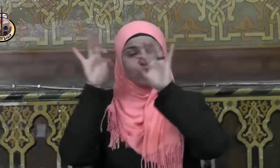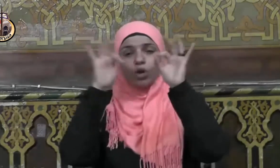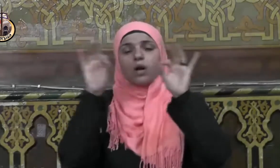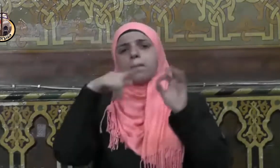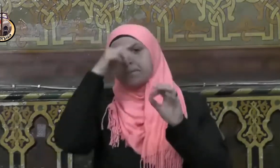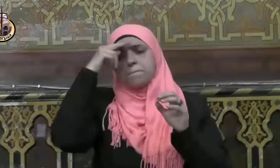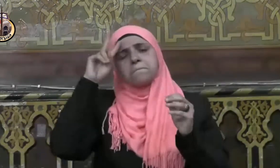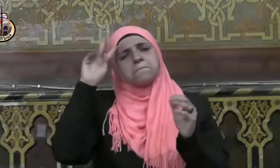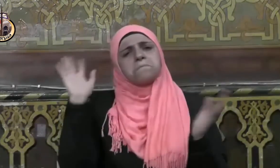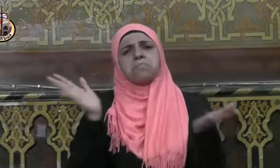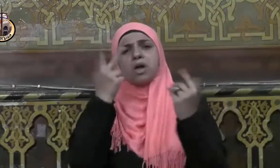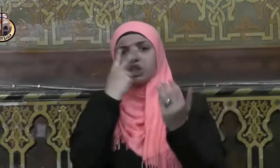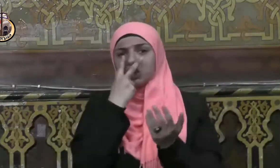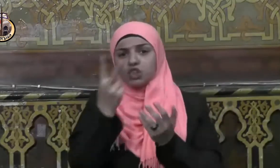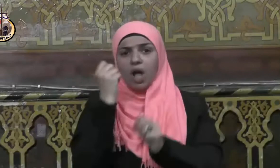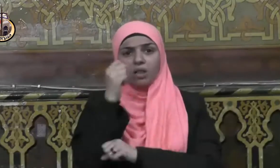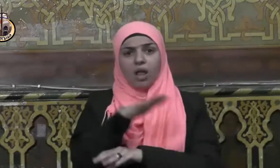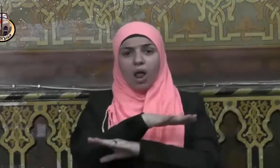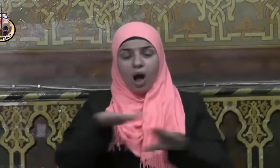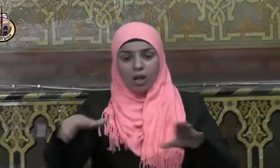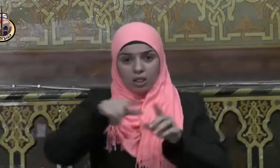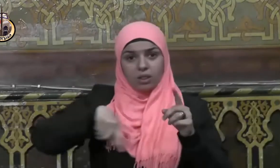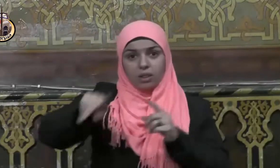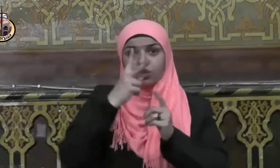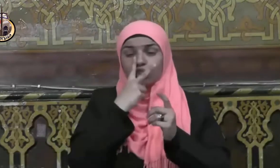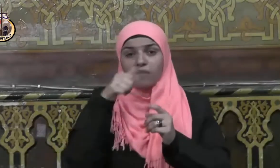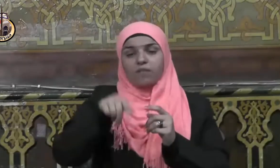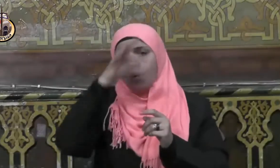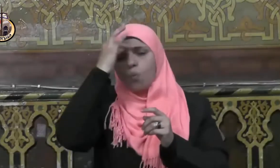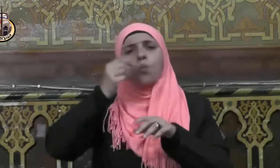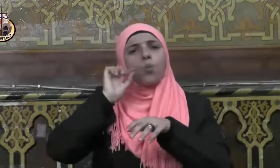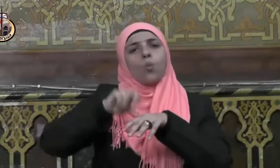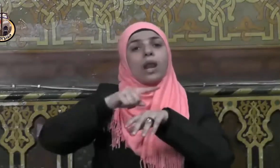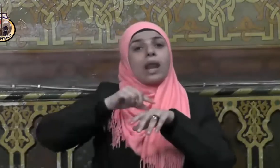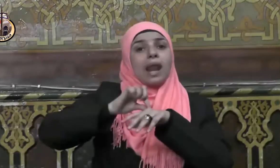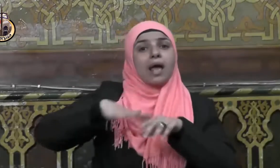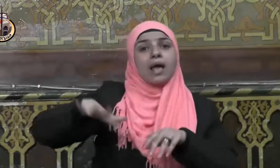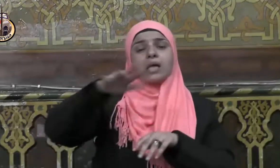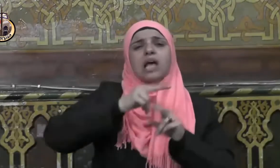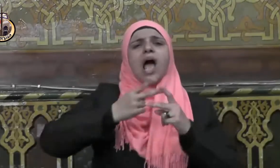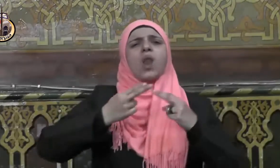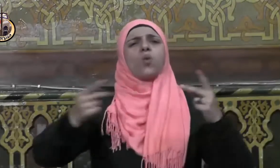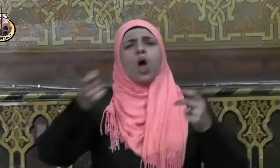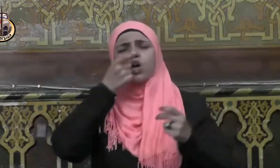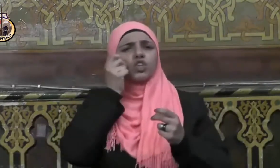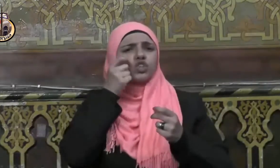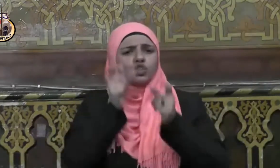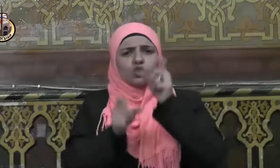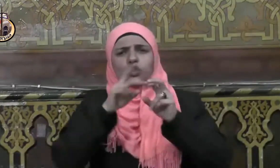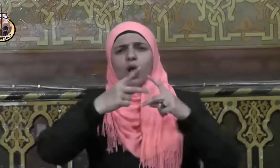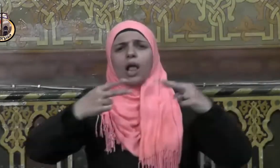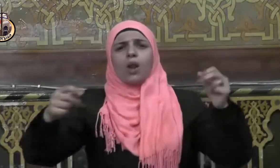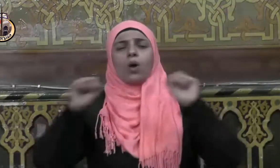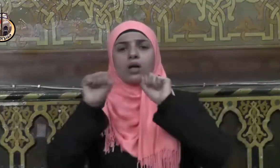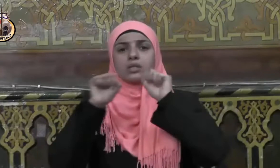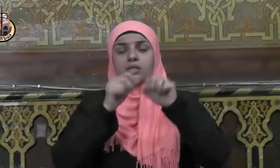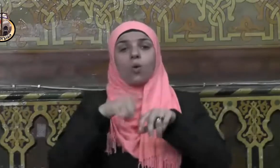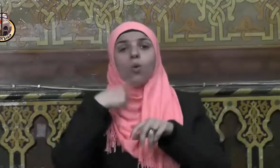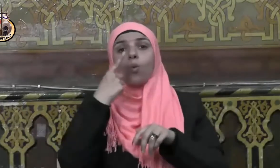الأرض وأقطارها والناس أنواعاً وأجناساً ولا رأى مصر